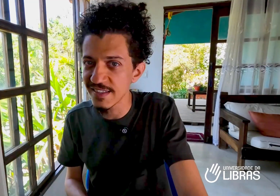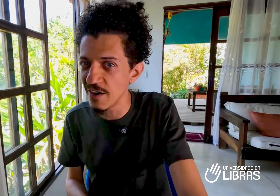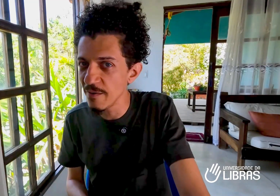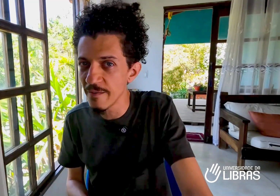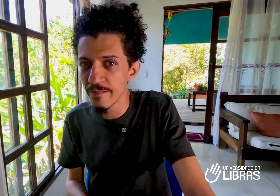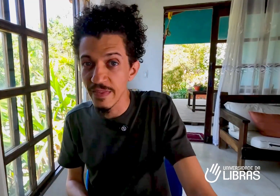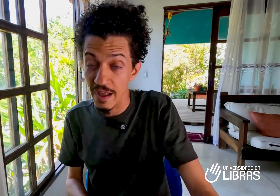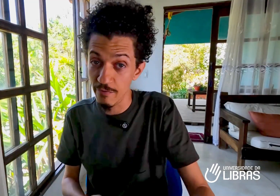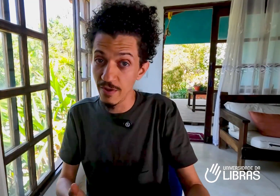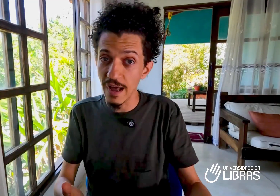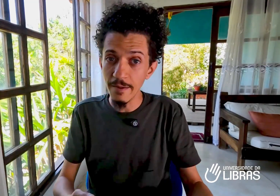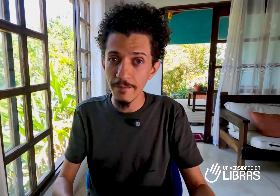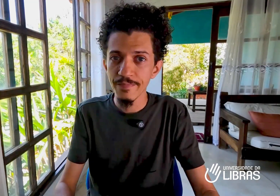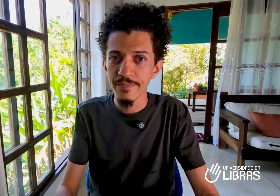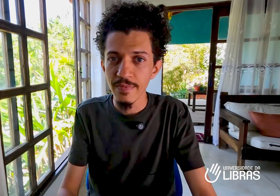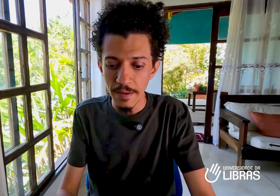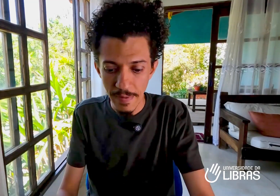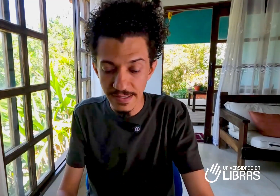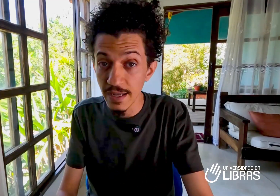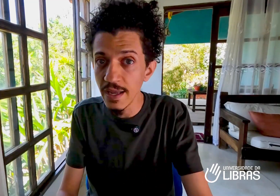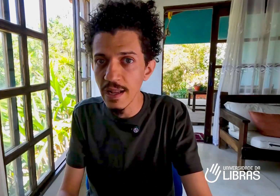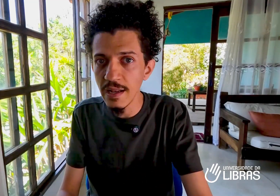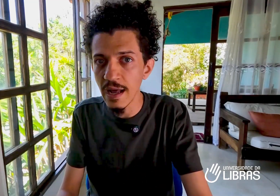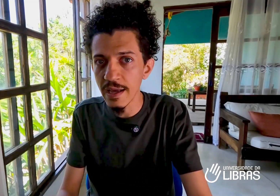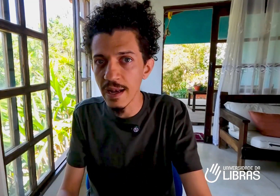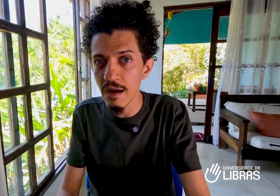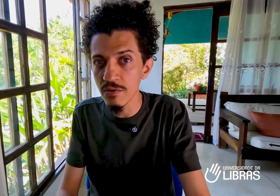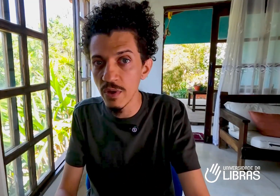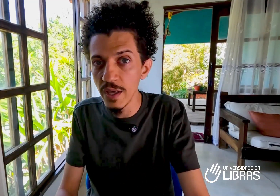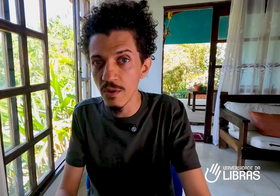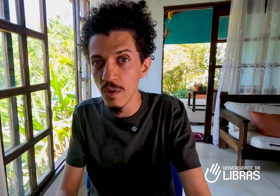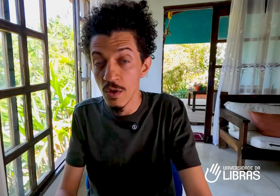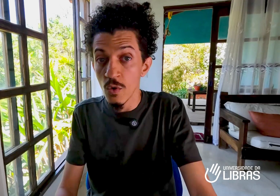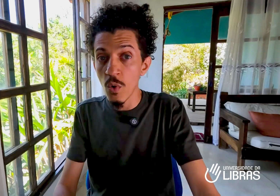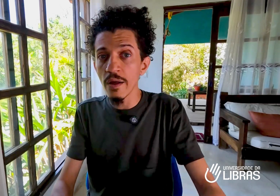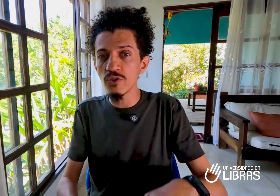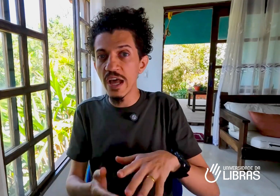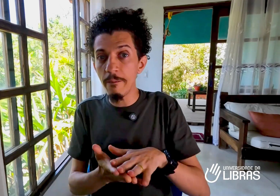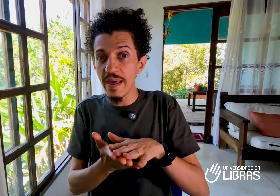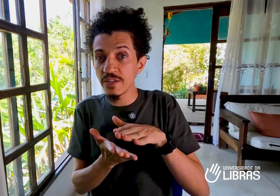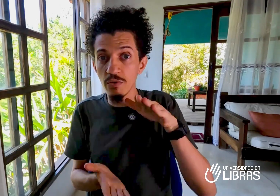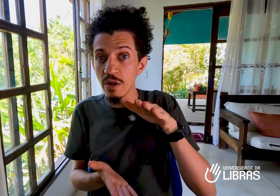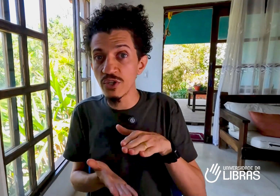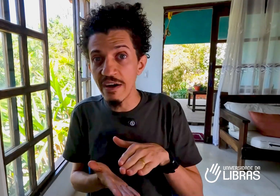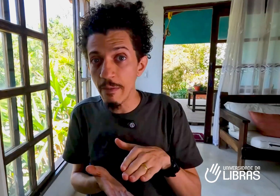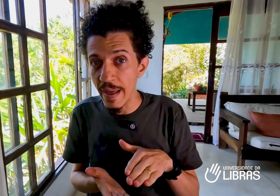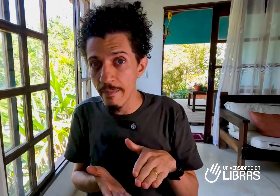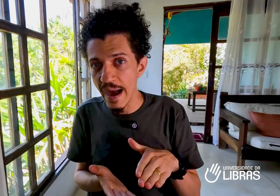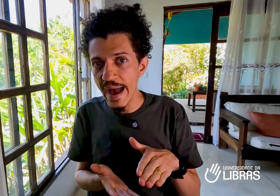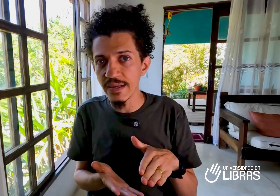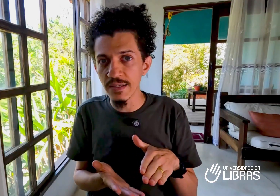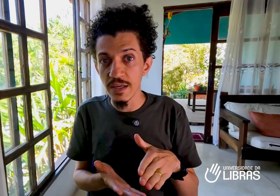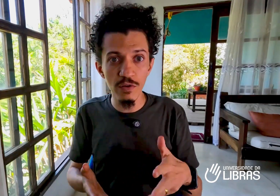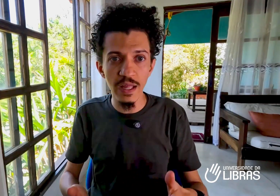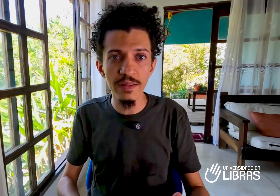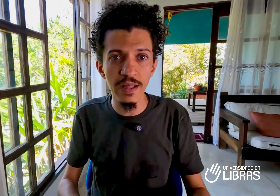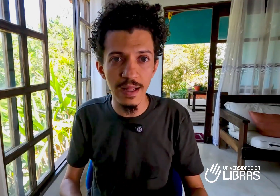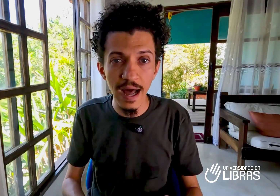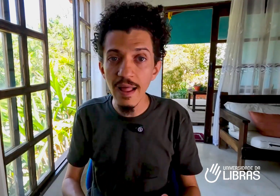natação, aí eu fui lá. Mas aí, ali naquela água do rio, quando de repente eu não dava pé mais e eu tentei nadar,